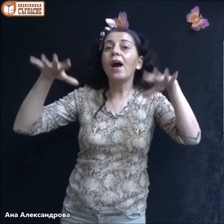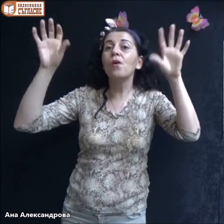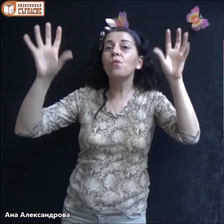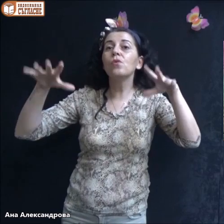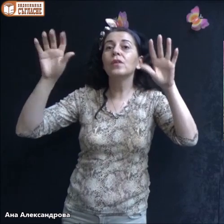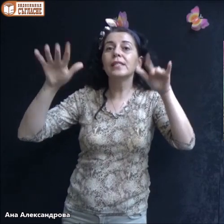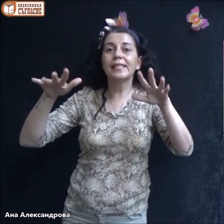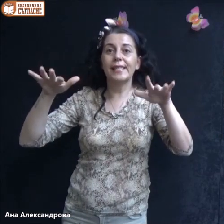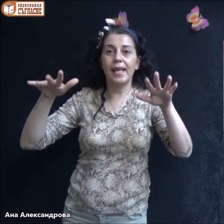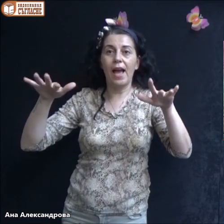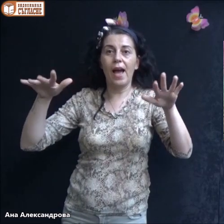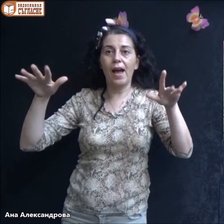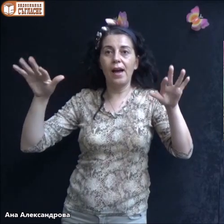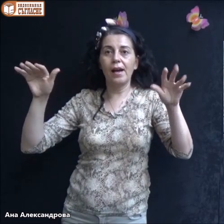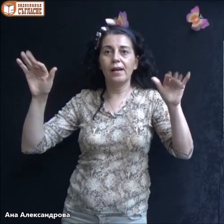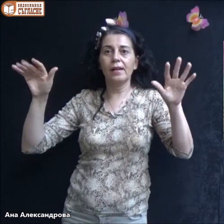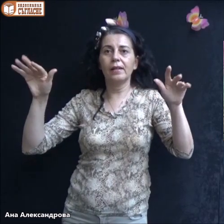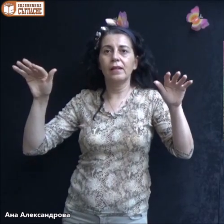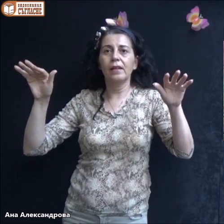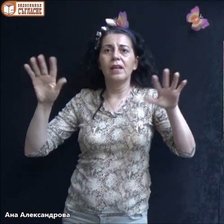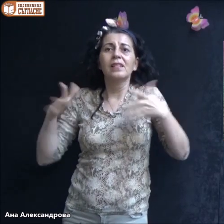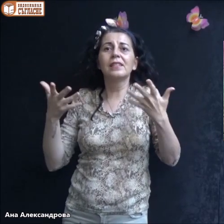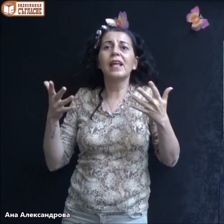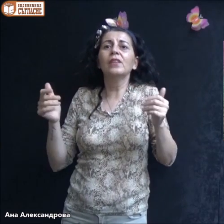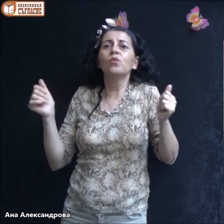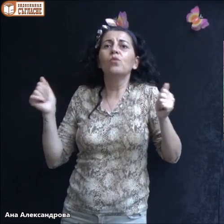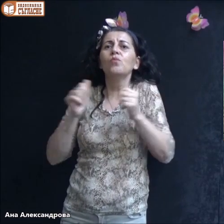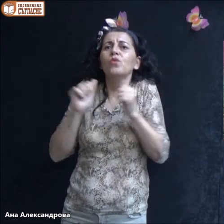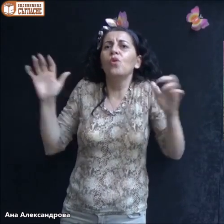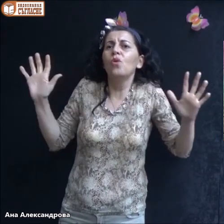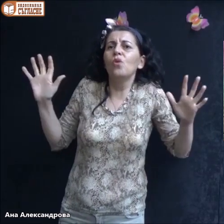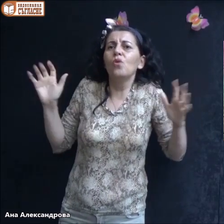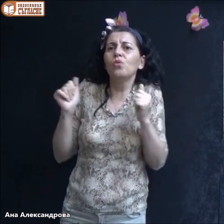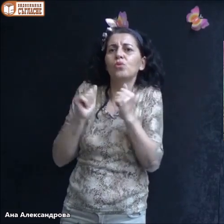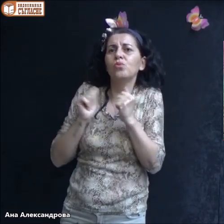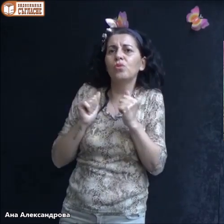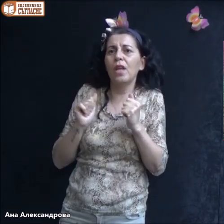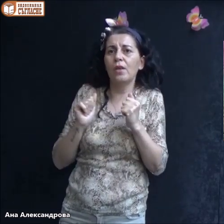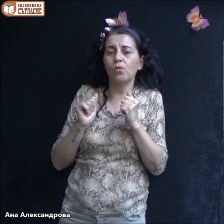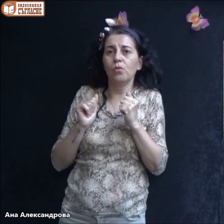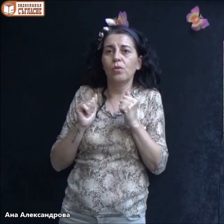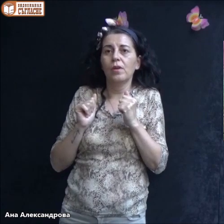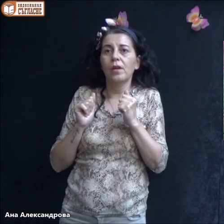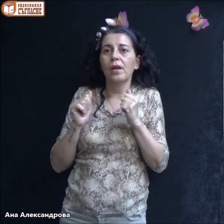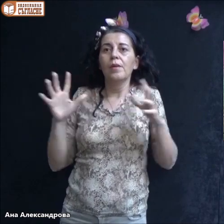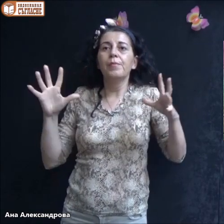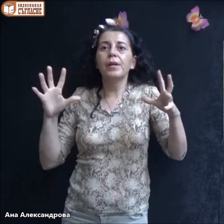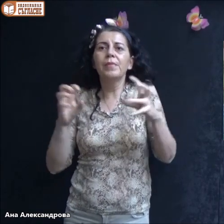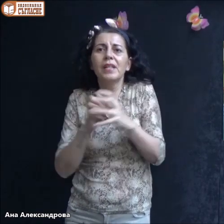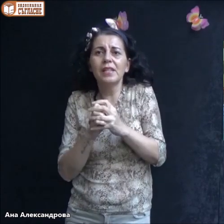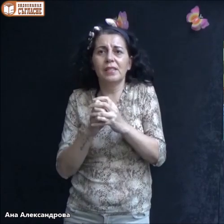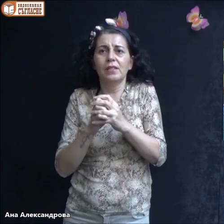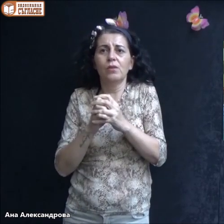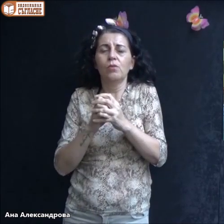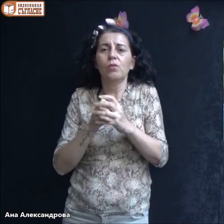заваляло сняг, станало много студено, премръзнало